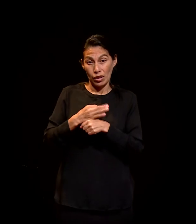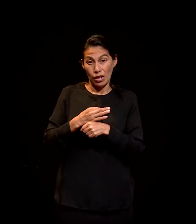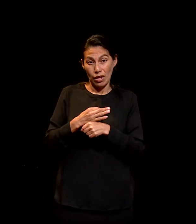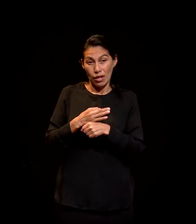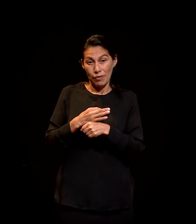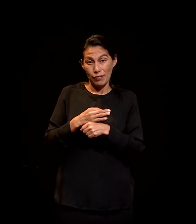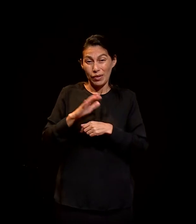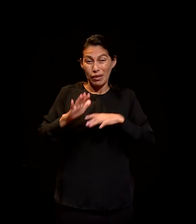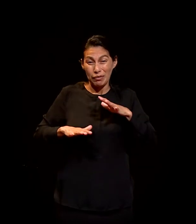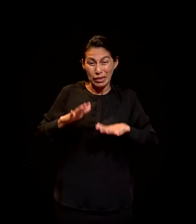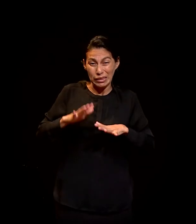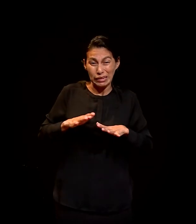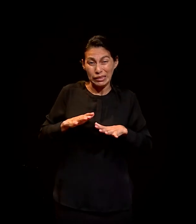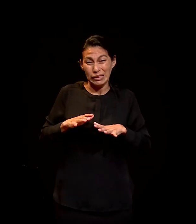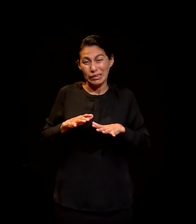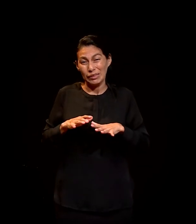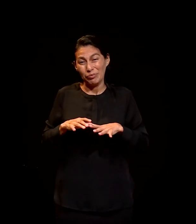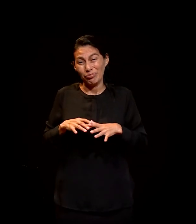puedes